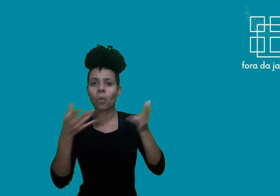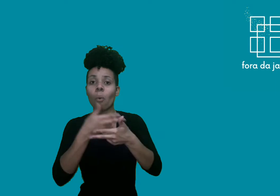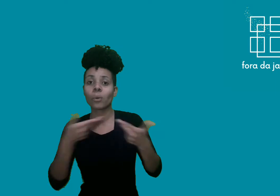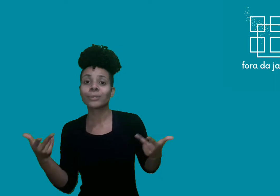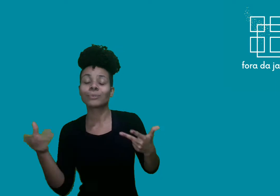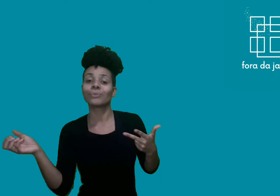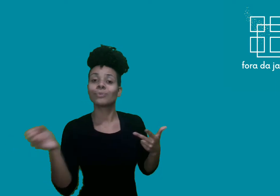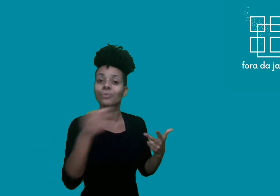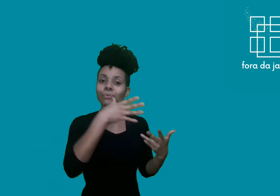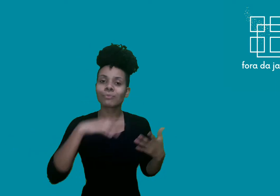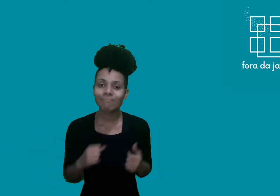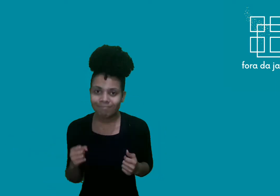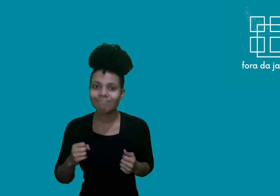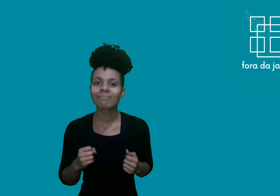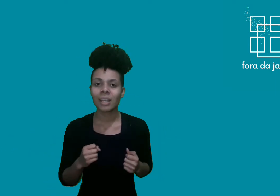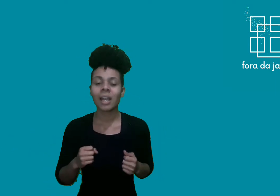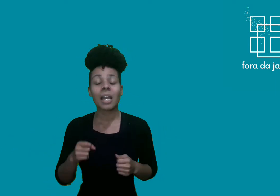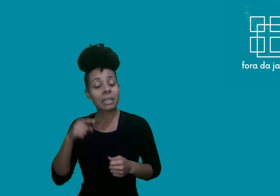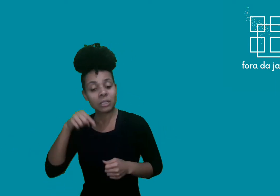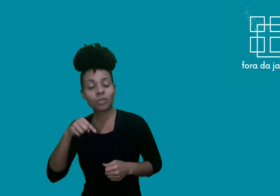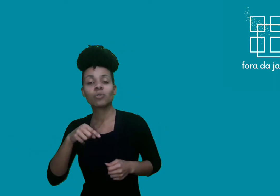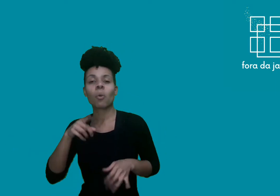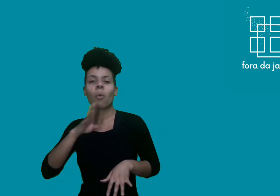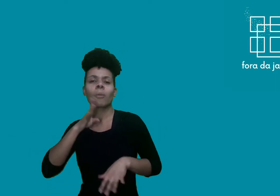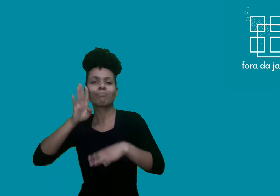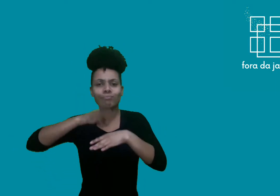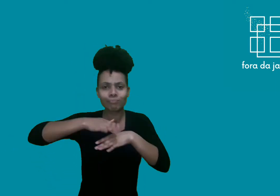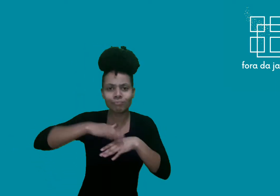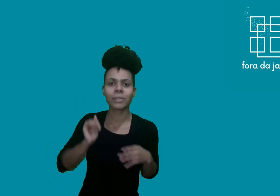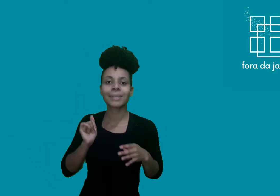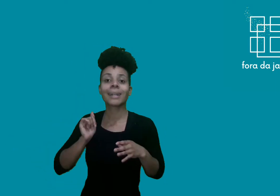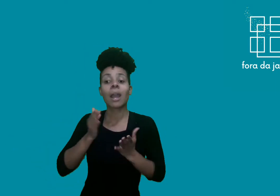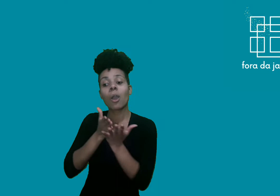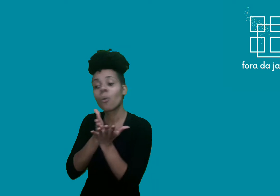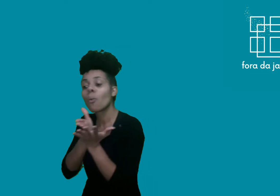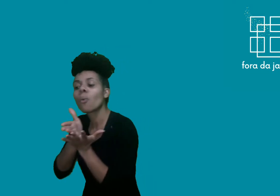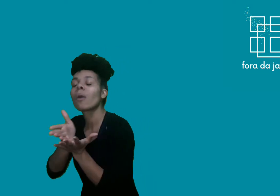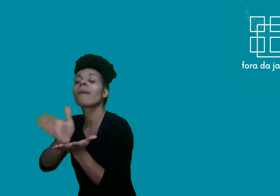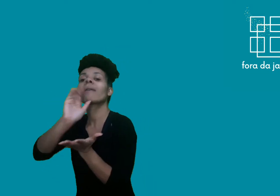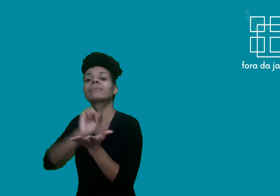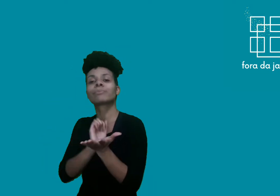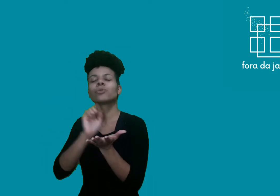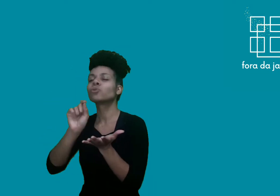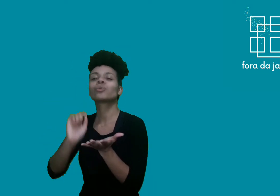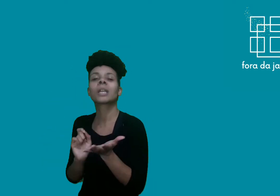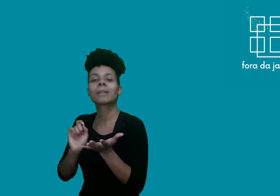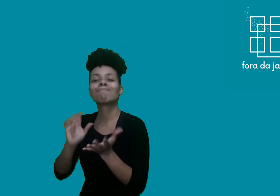autoconhecimento, que tem muito essa questão da gente se descobrir e se redescobrir, se for preciso, né?